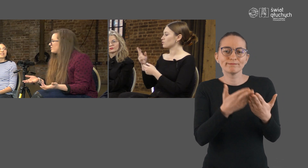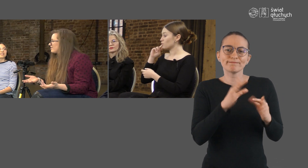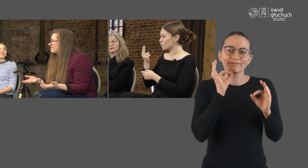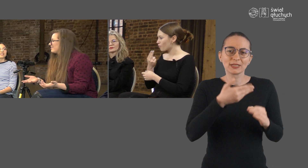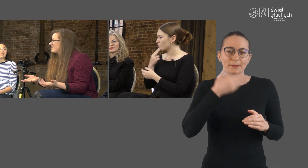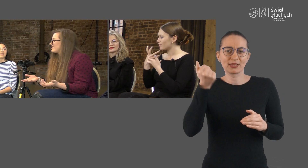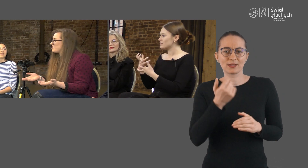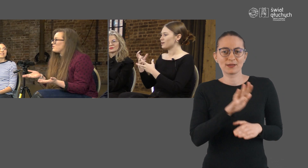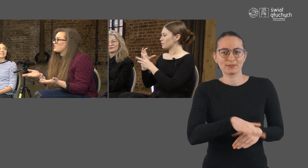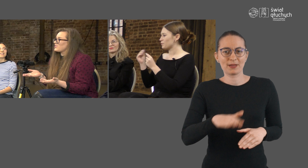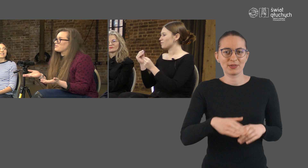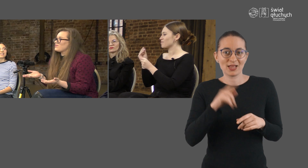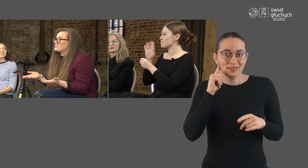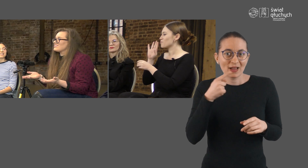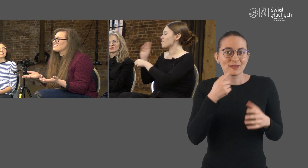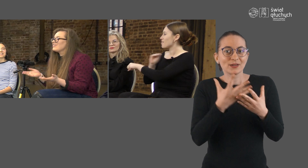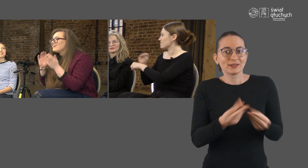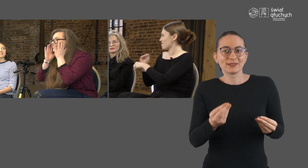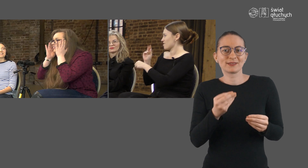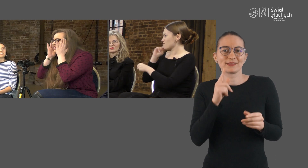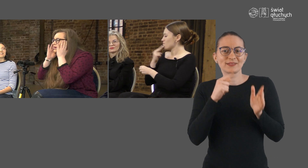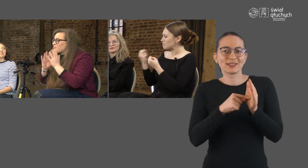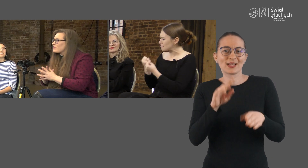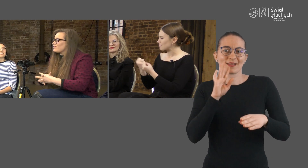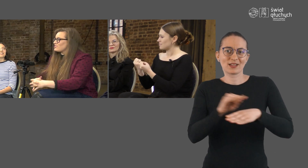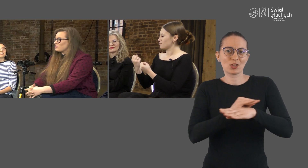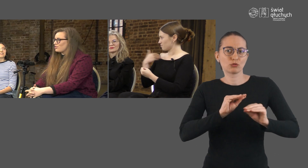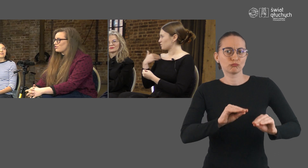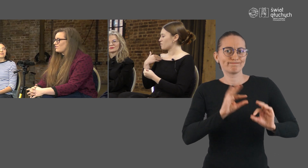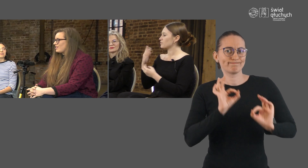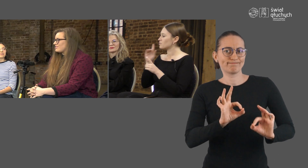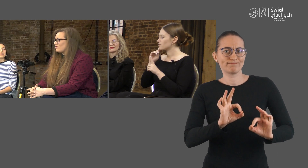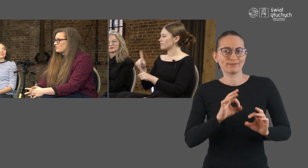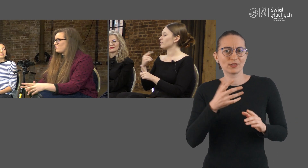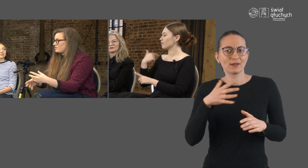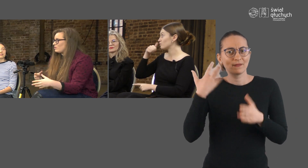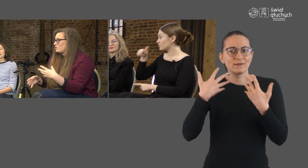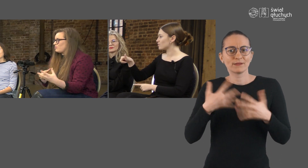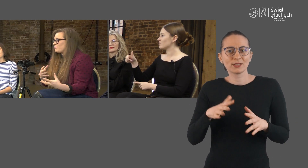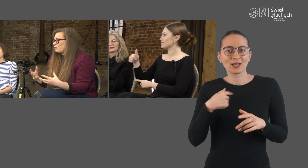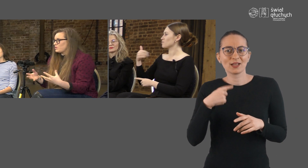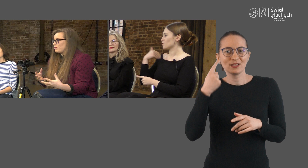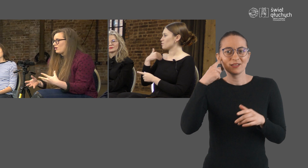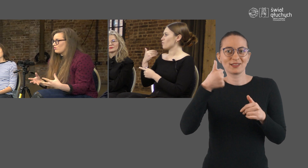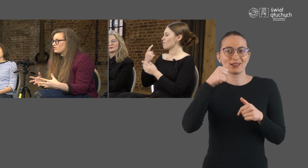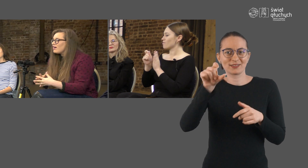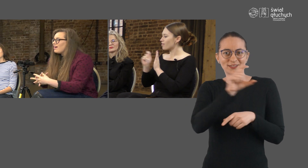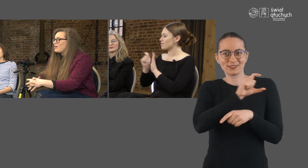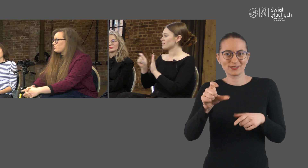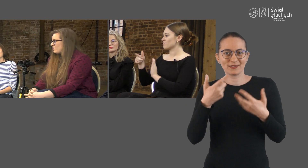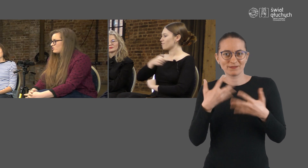z głuchoty, jeśli mogę to tak powiedzieć. I ja pamiętam właśnie cotygodniowe jazdy właśnie w tym celu, żeby pomóc mi